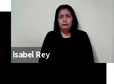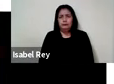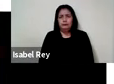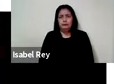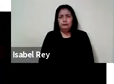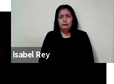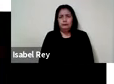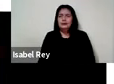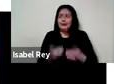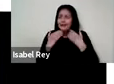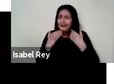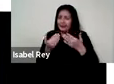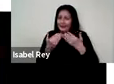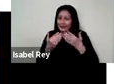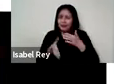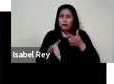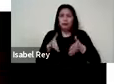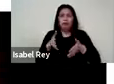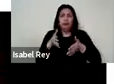Gracias, robot.